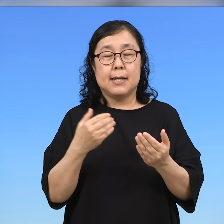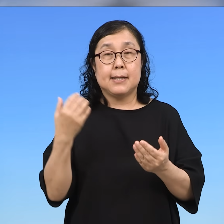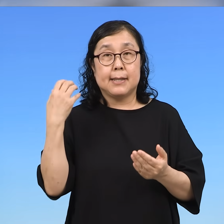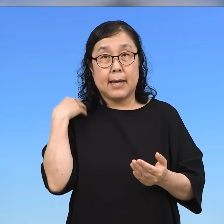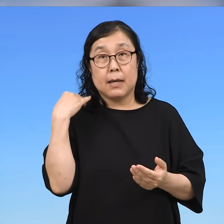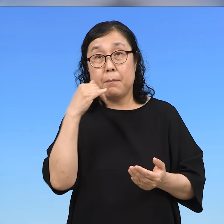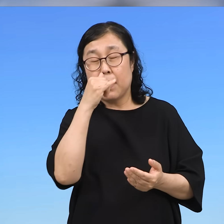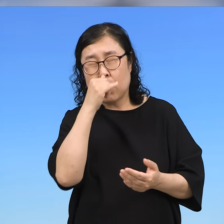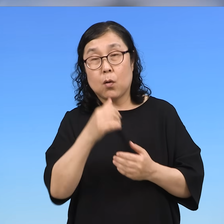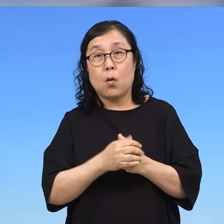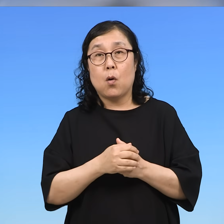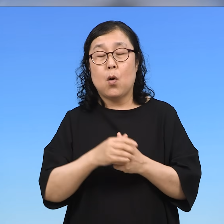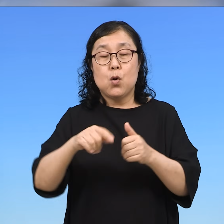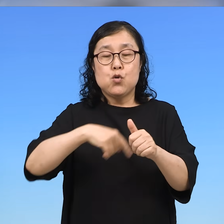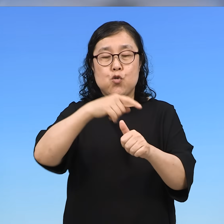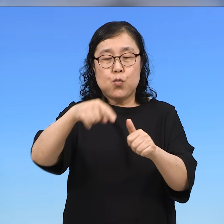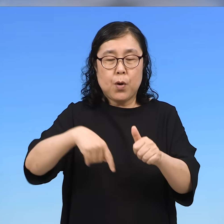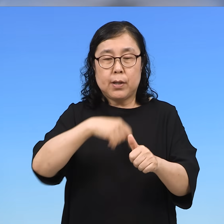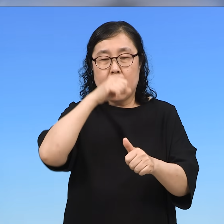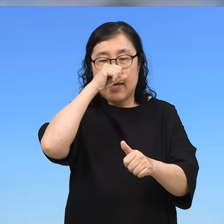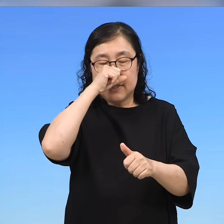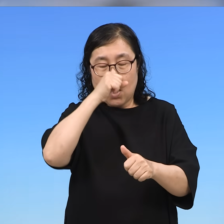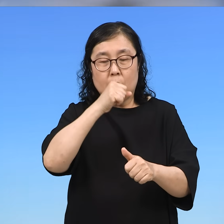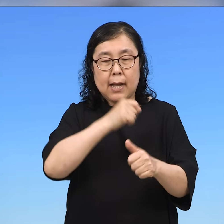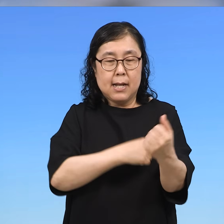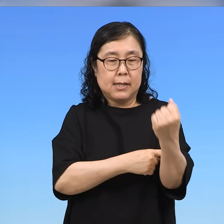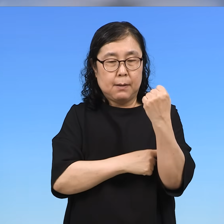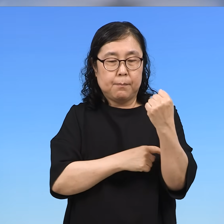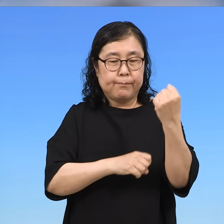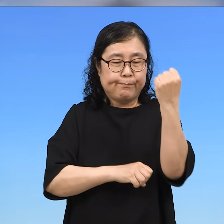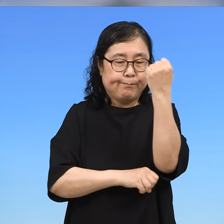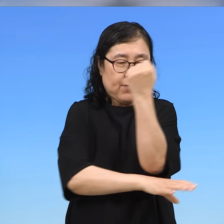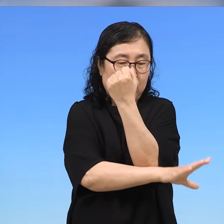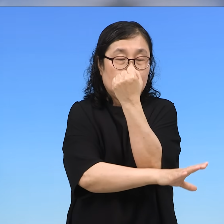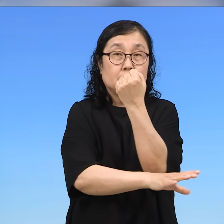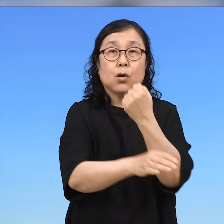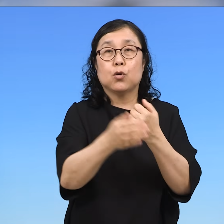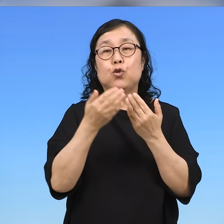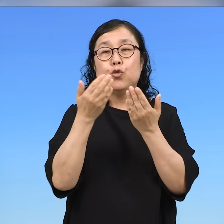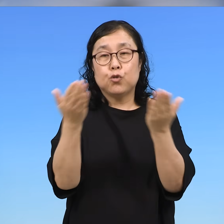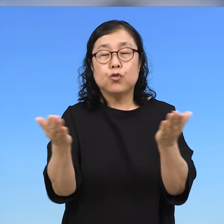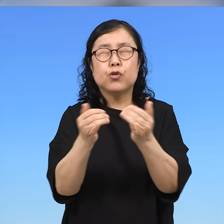뿐만 아니라 주변에 선한 영향력을 끼치는 사람이다.